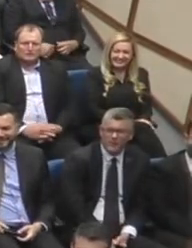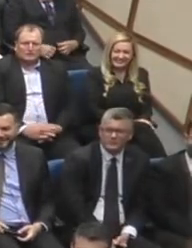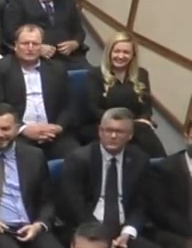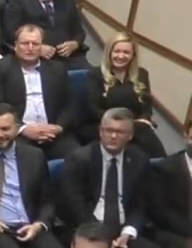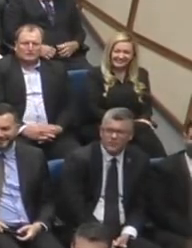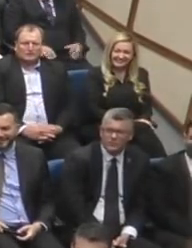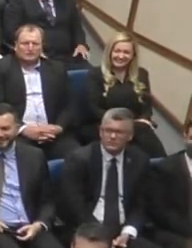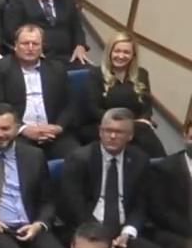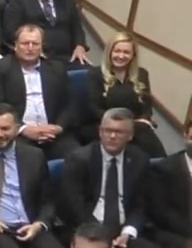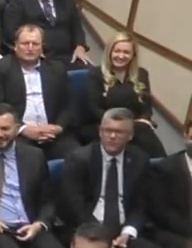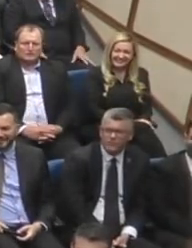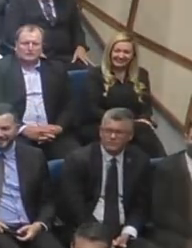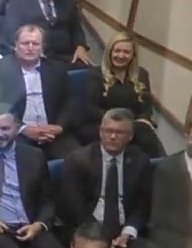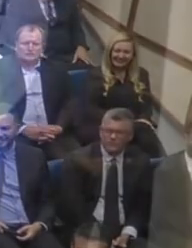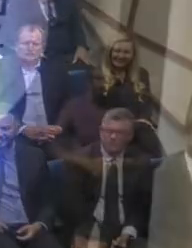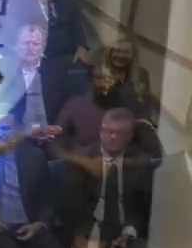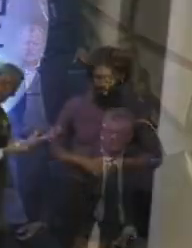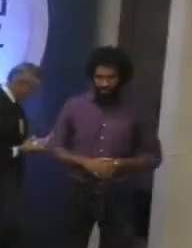Parabéns e sucesso.